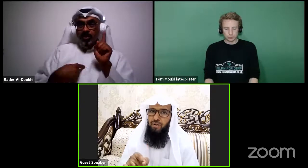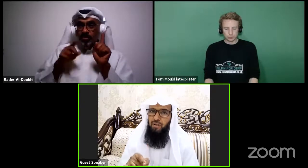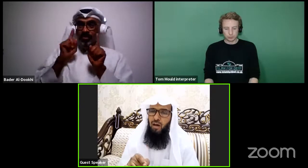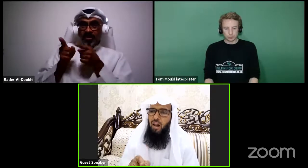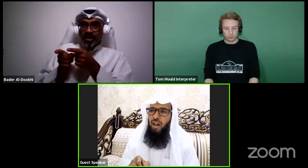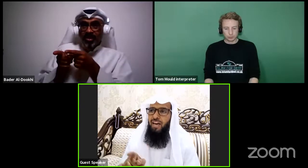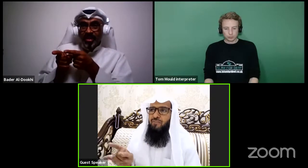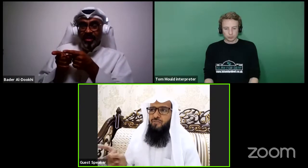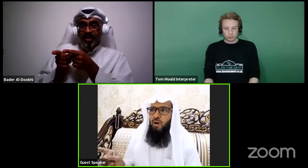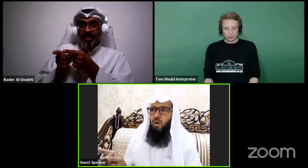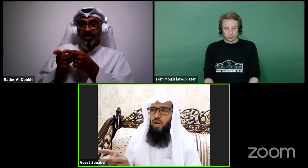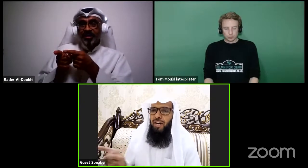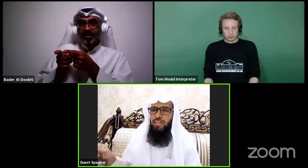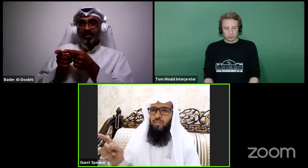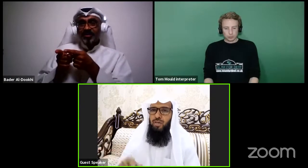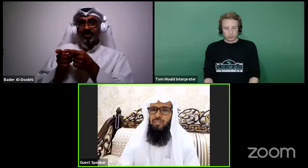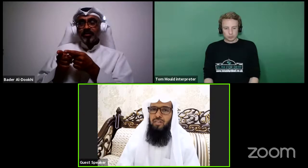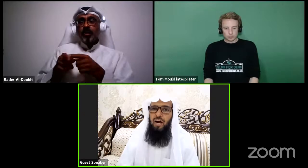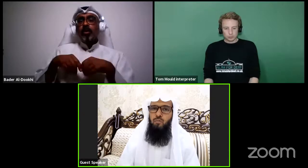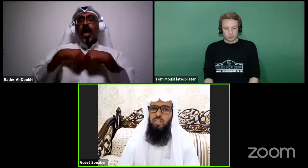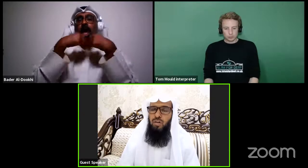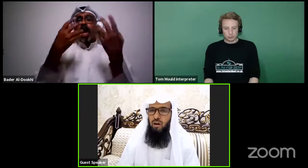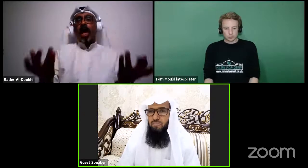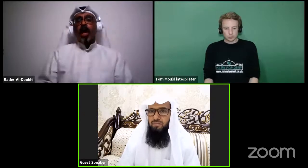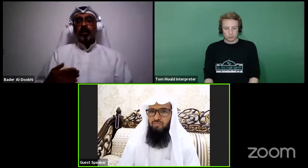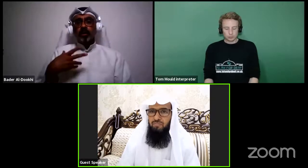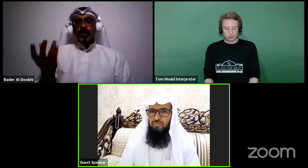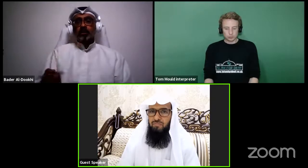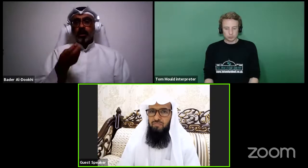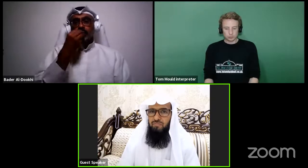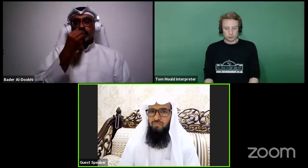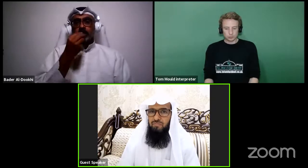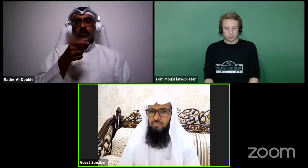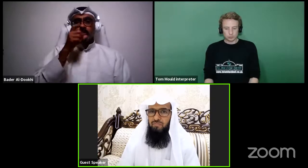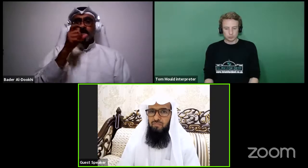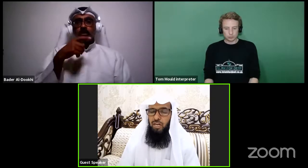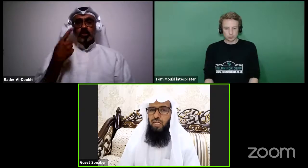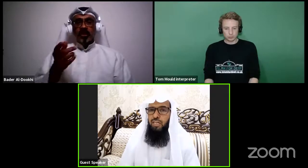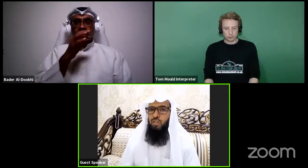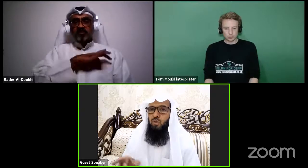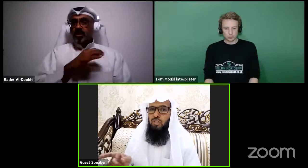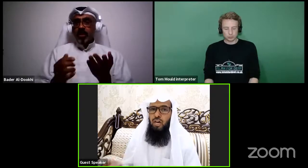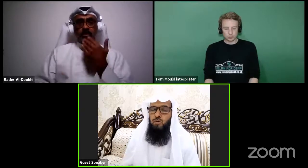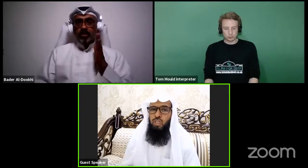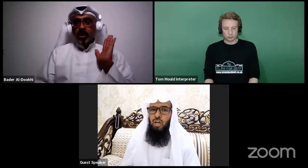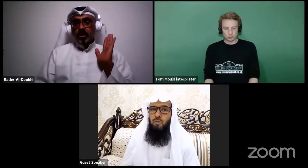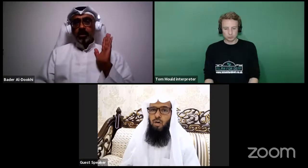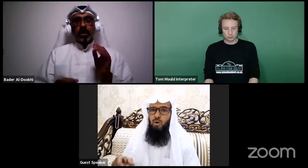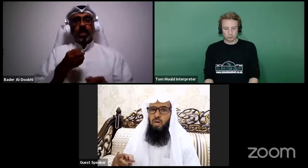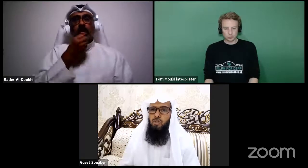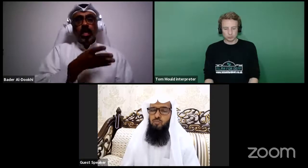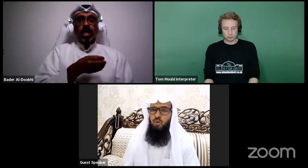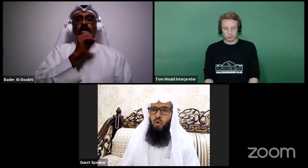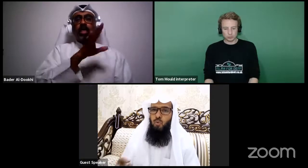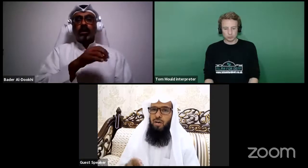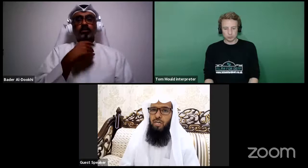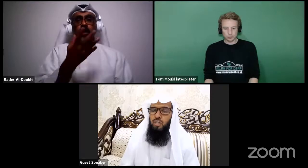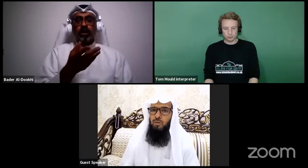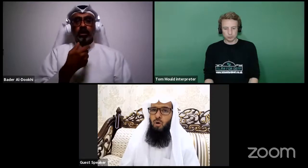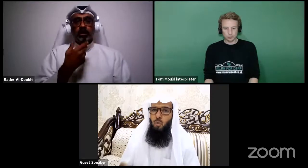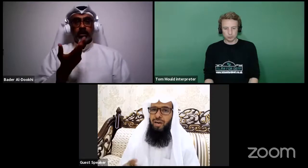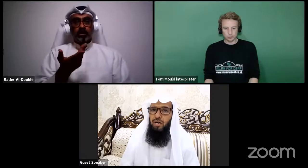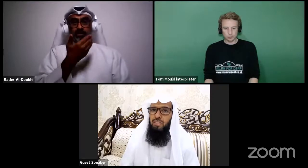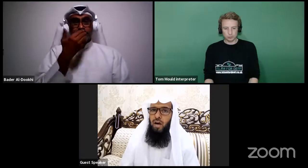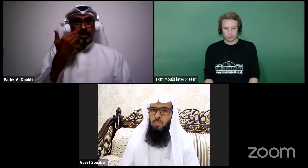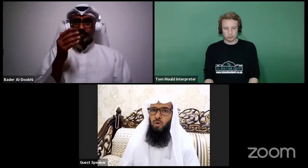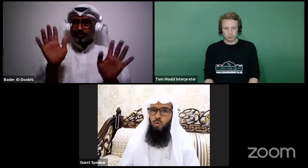هذا الأمر لا ينفعه أن يترك الطعام والشراب. الذي يترك الطعام والشراب ويسب